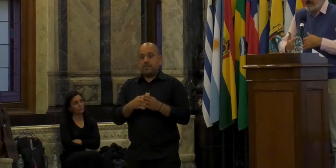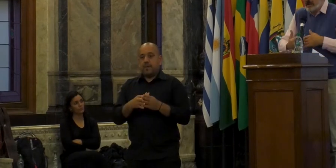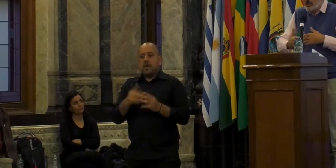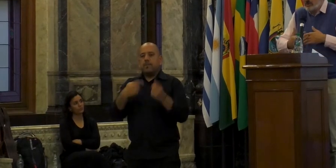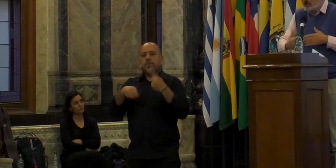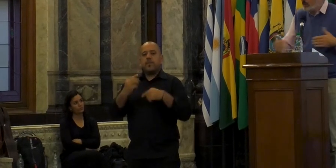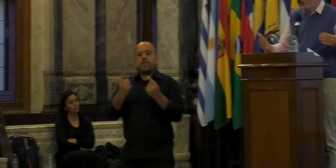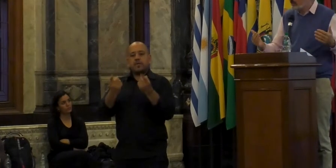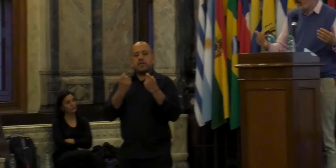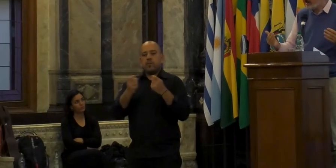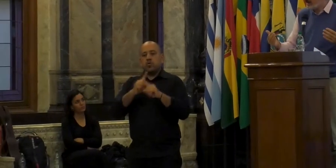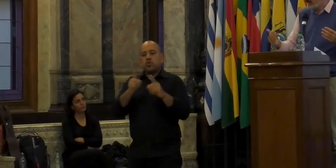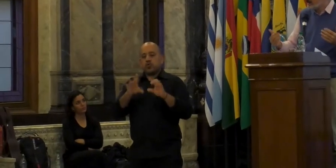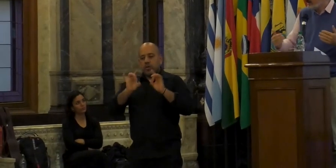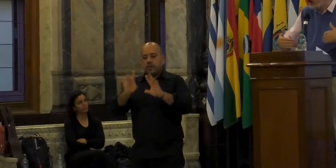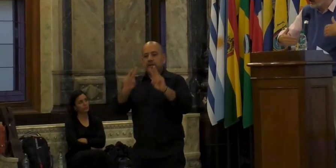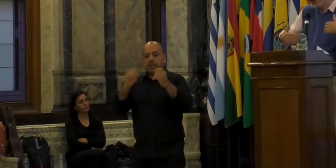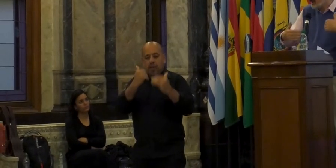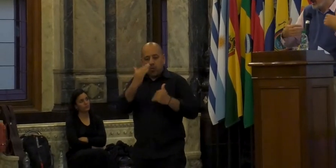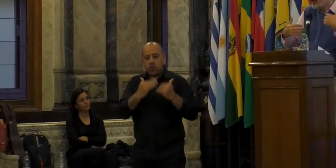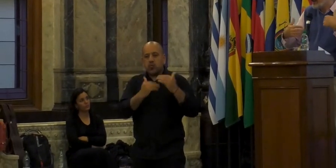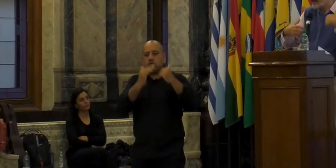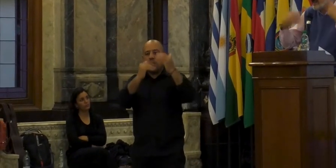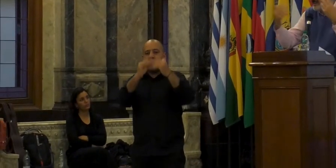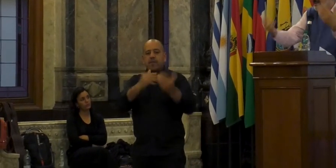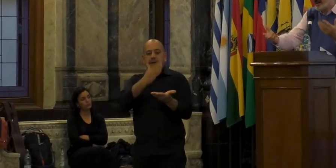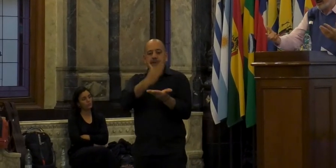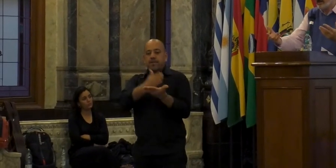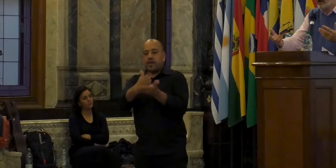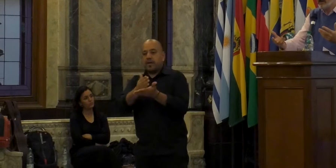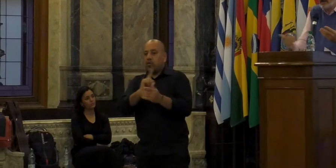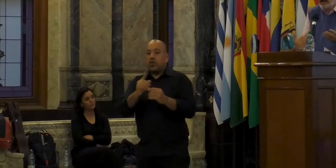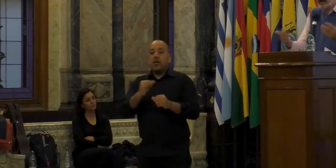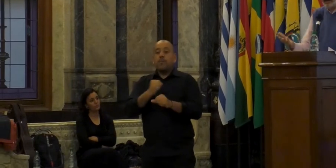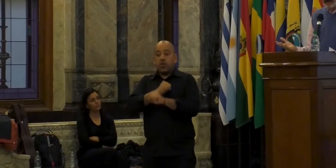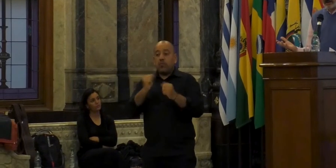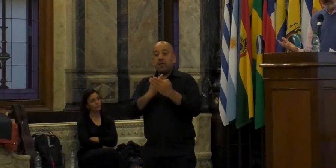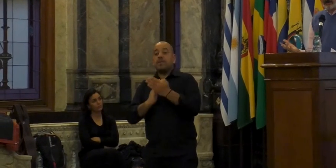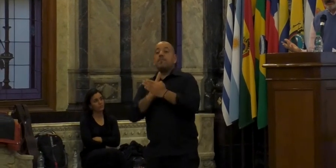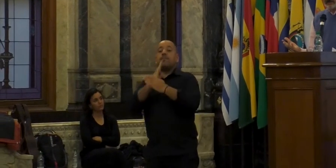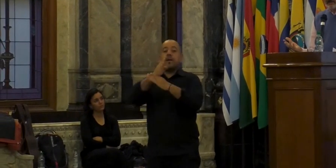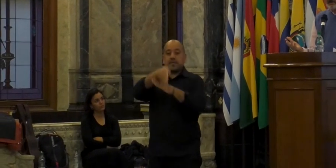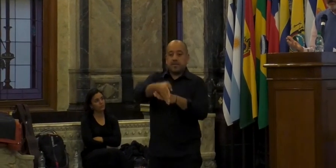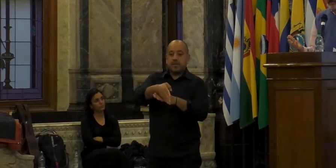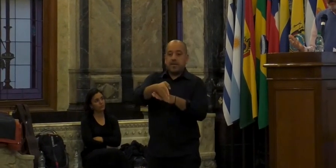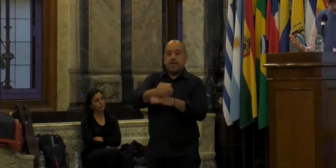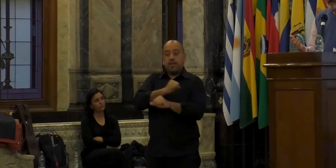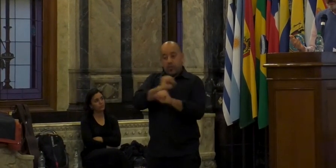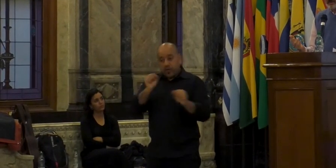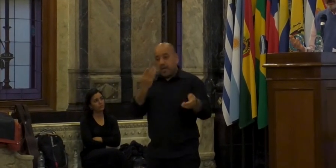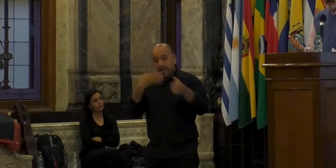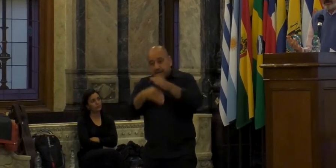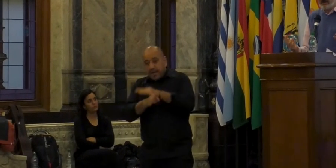Pero necesitamos no solo construir la barrera, sino ser capaces de trascenderla, de entrar y salir,